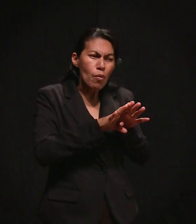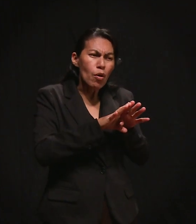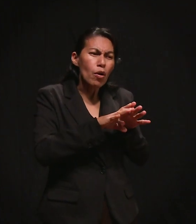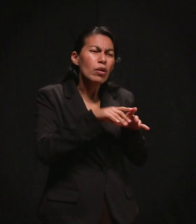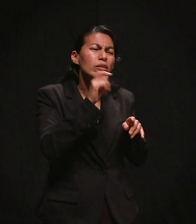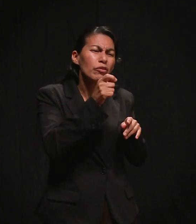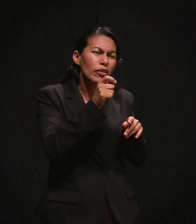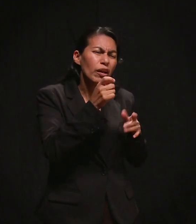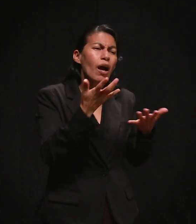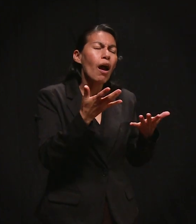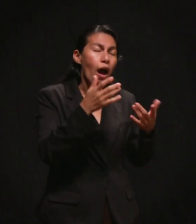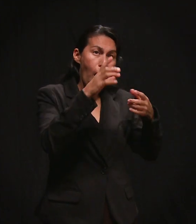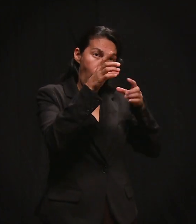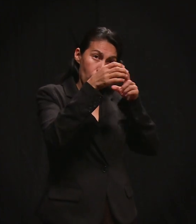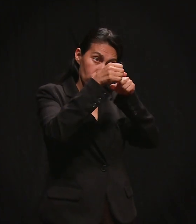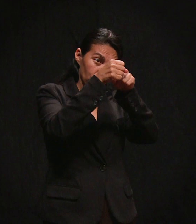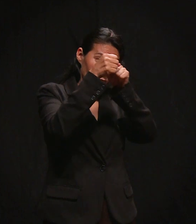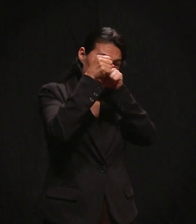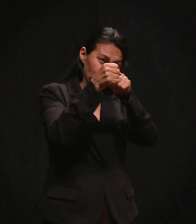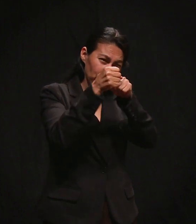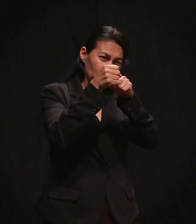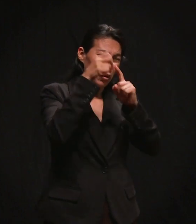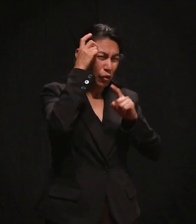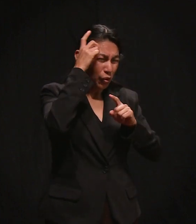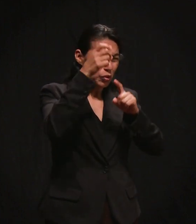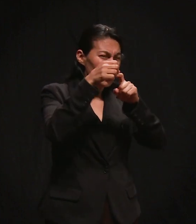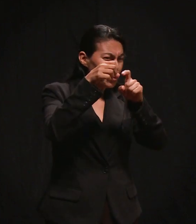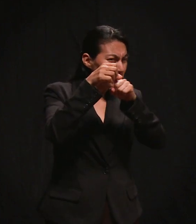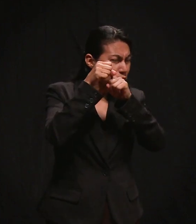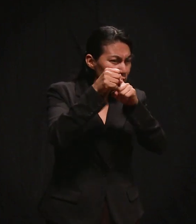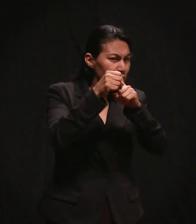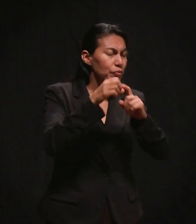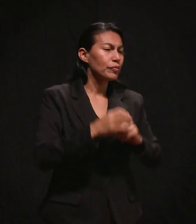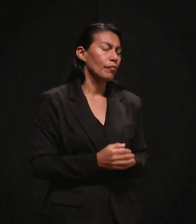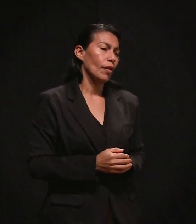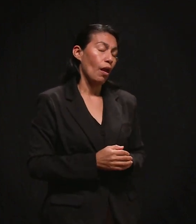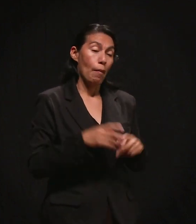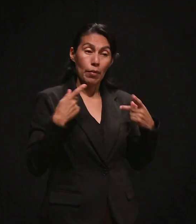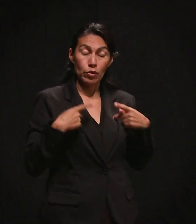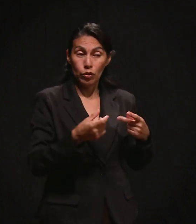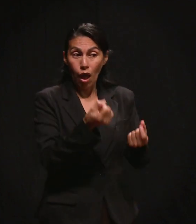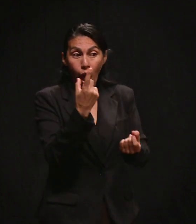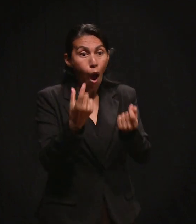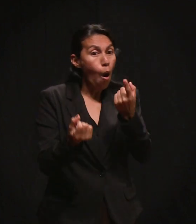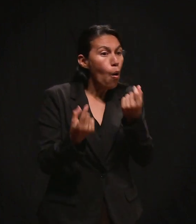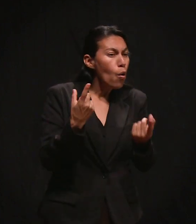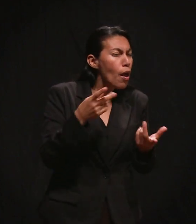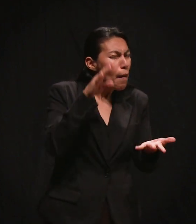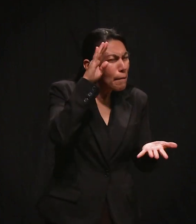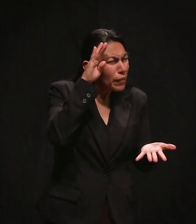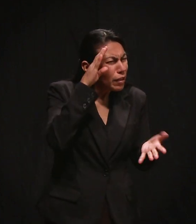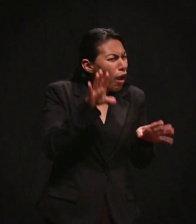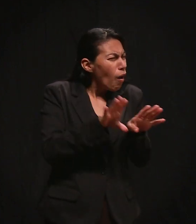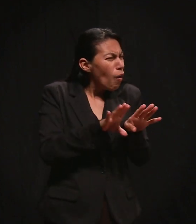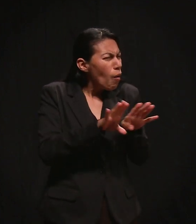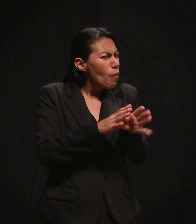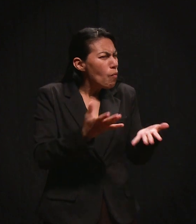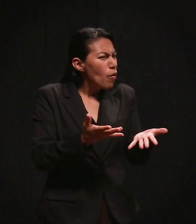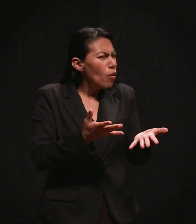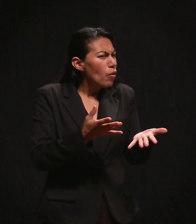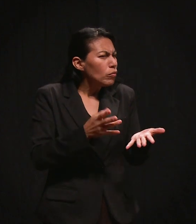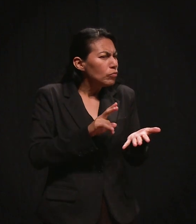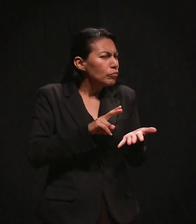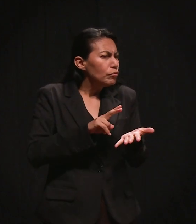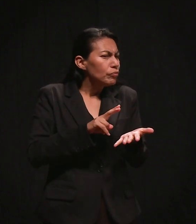Dios. Así Porque es. también podríamos pensar, y algunas personas pueden llegar a pensar, el ayuno como un acto de